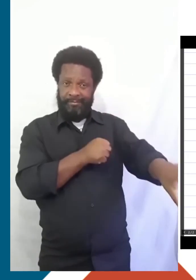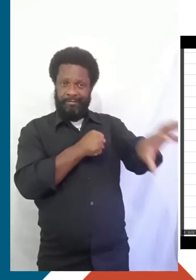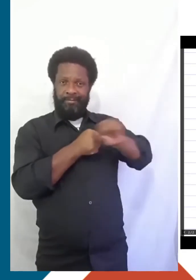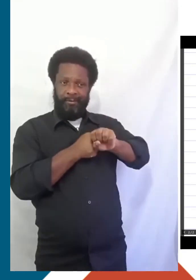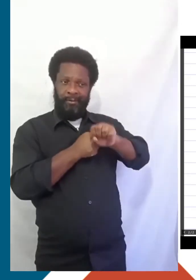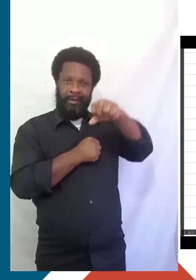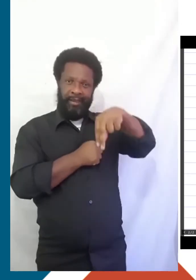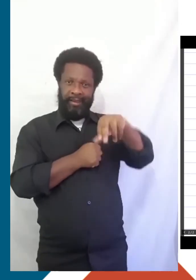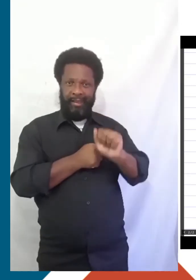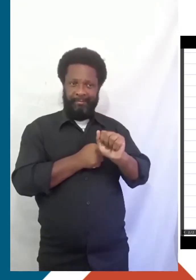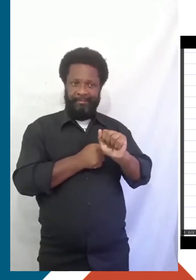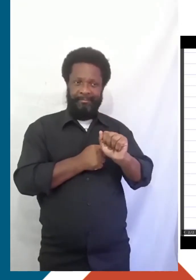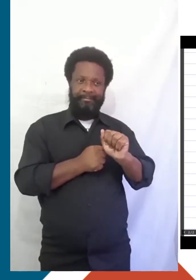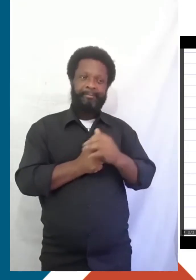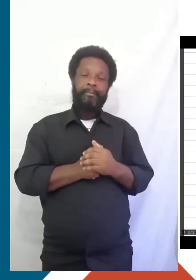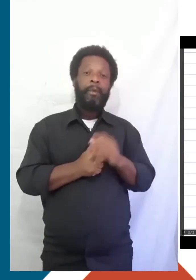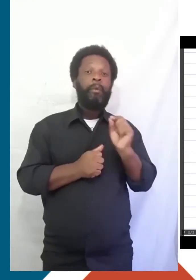Negativos.